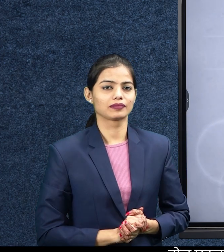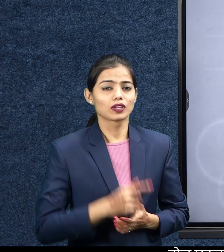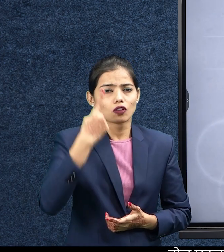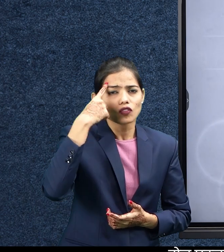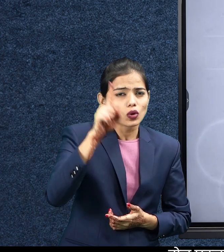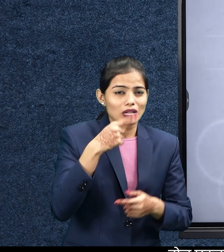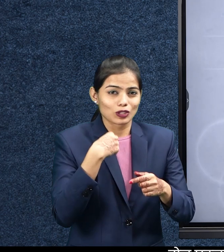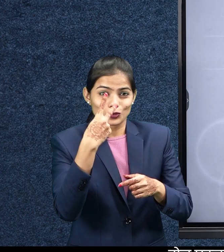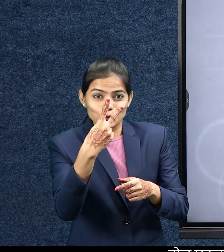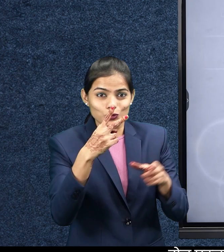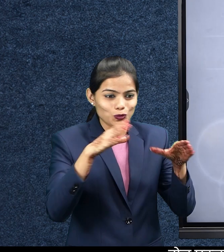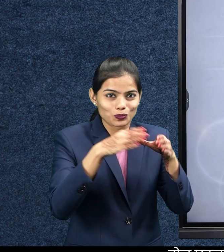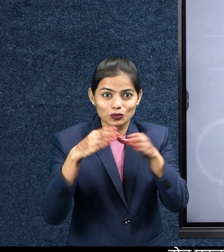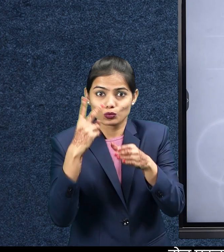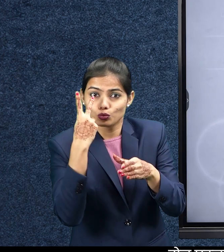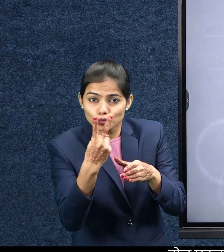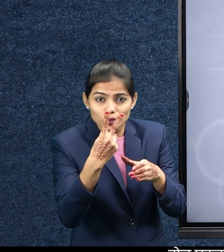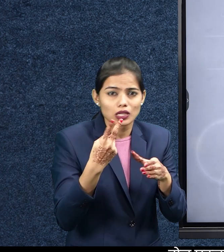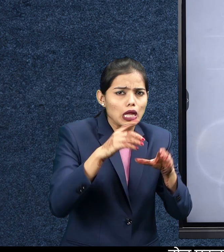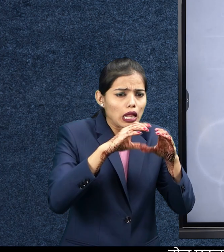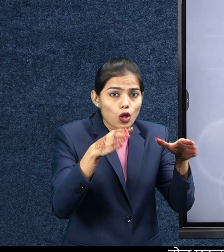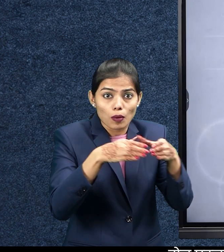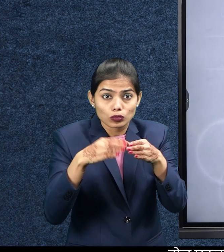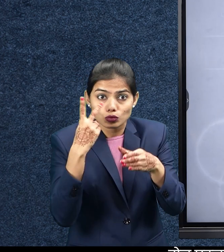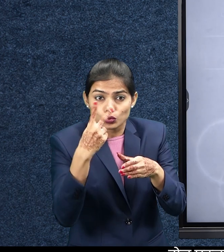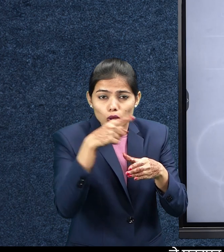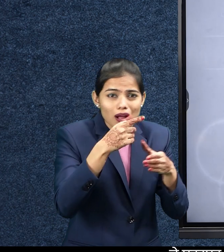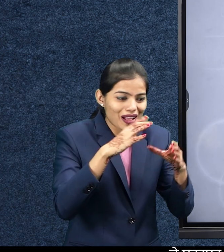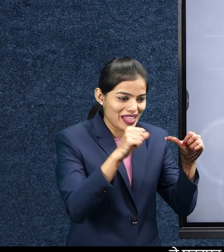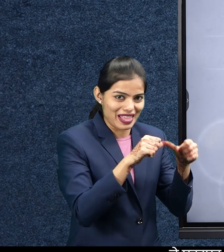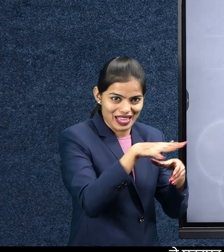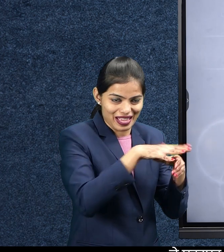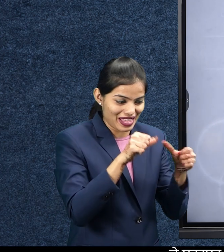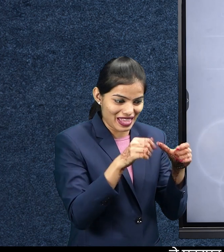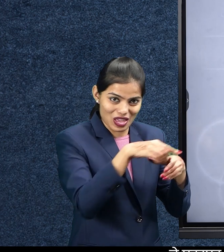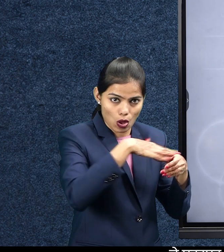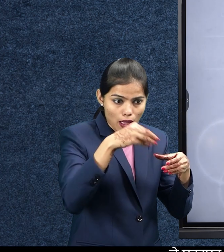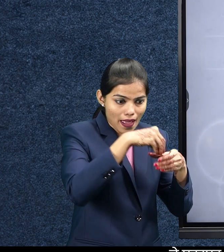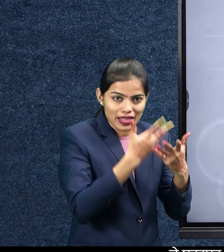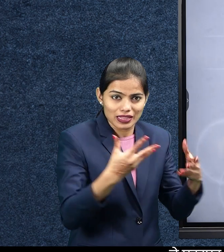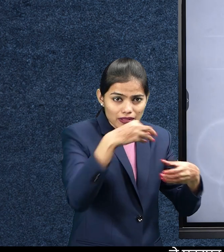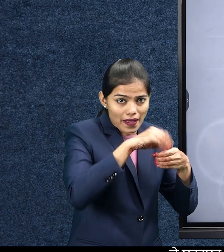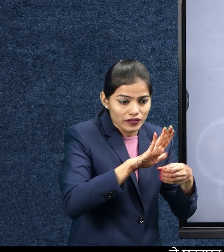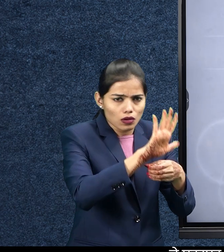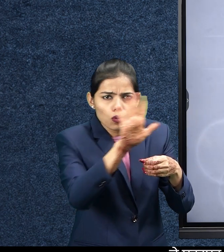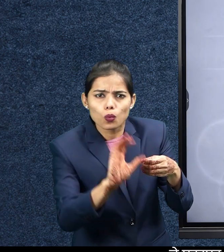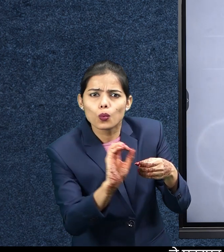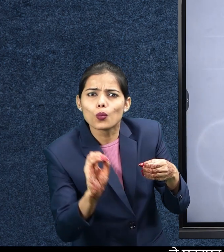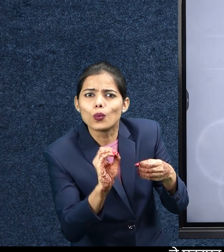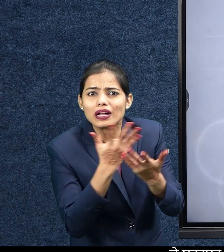दोन घटनांना पूरक इव्हेंट म्हणून वर्गीकृत करण्यासाठी ते परस्पर अनन्य आणि सर्वसमावेशक असले पाहिजेत.